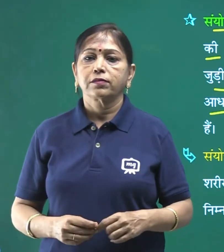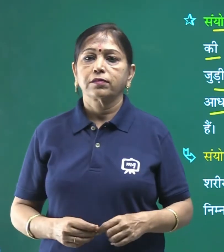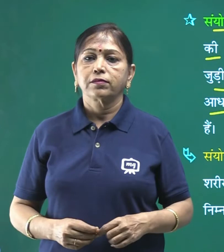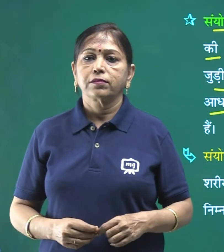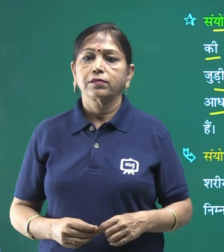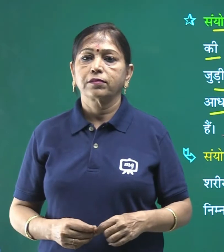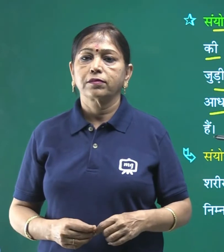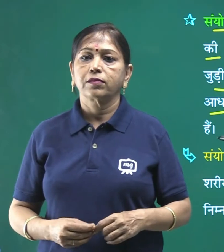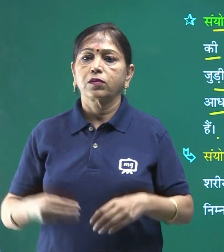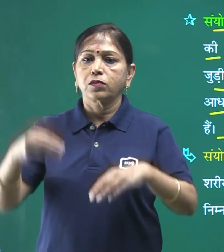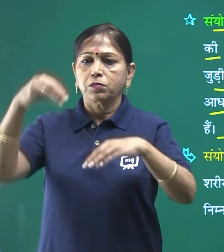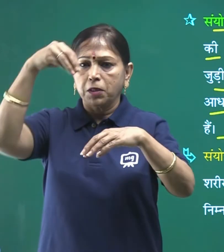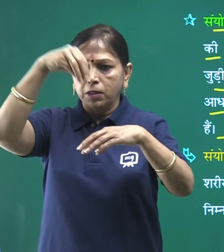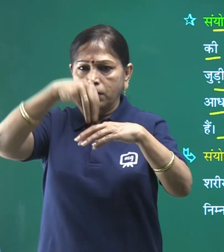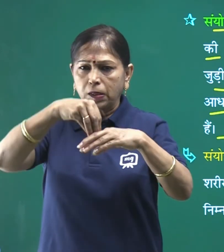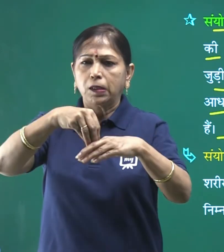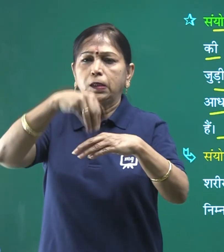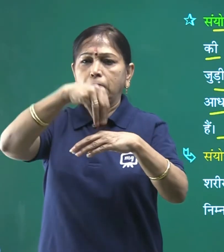में धसी होती है।